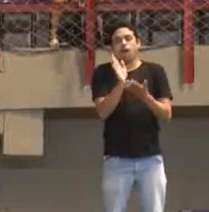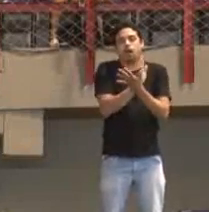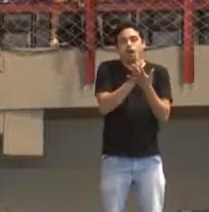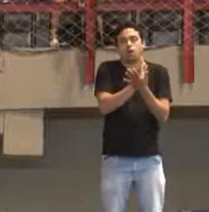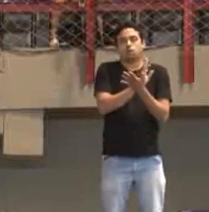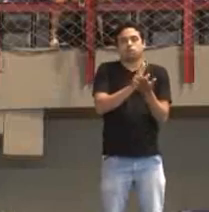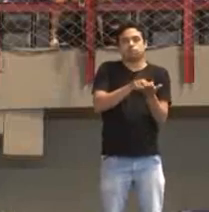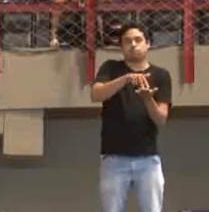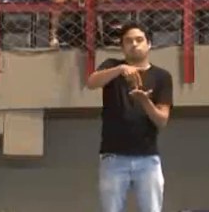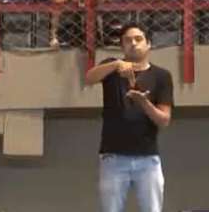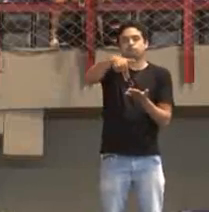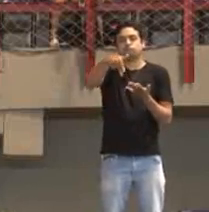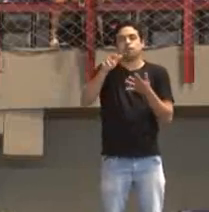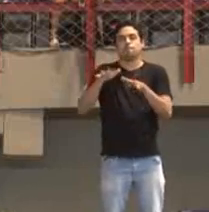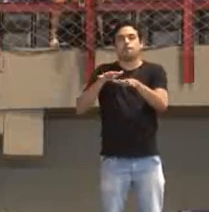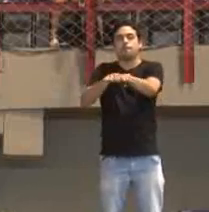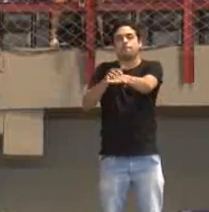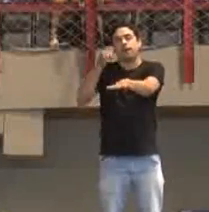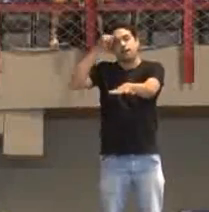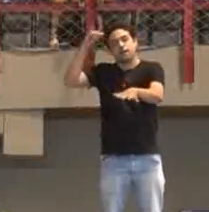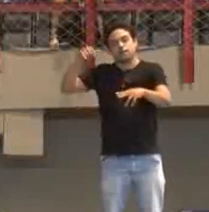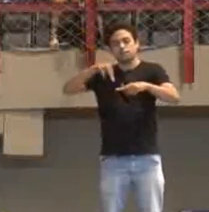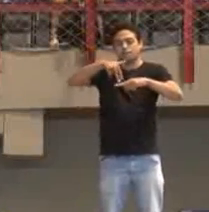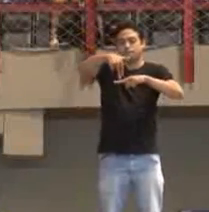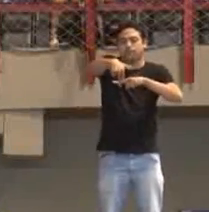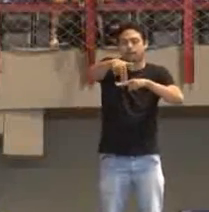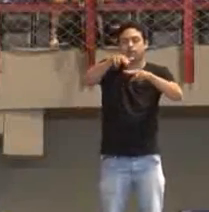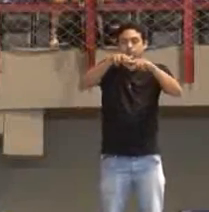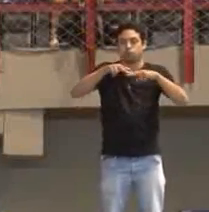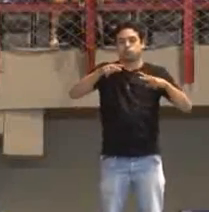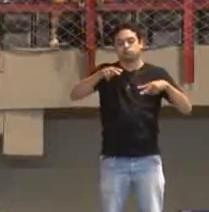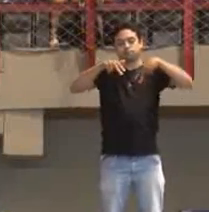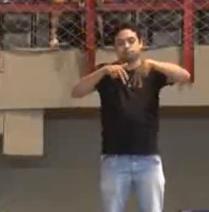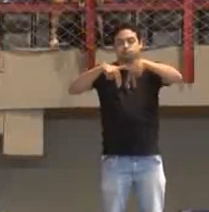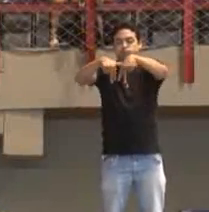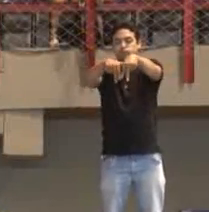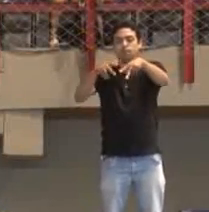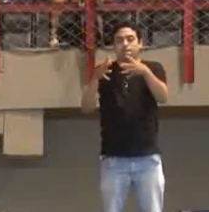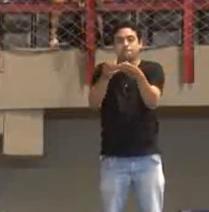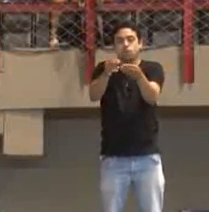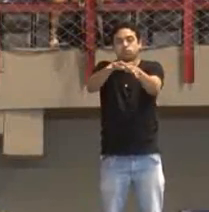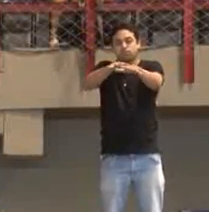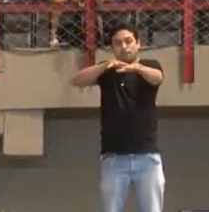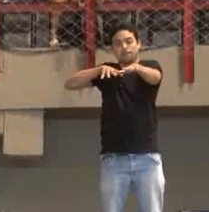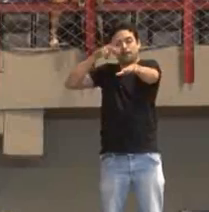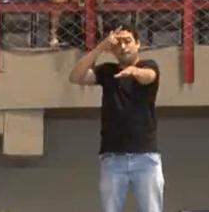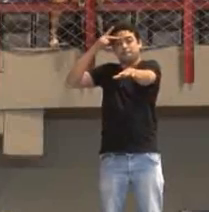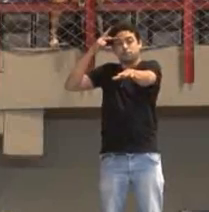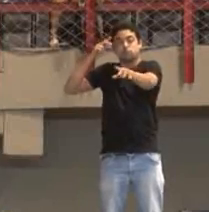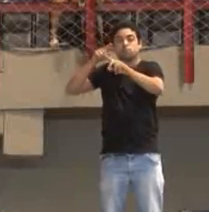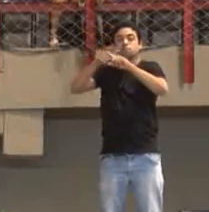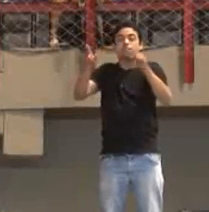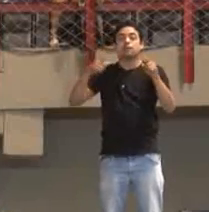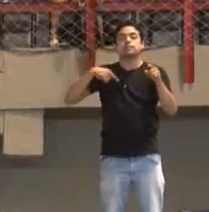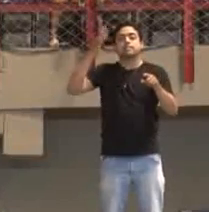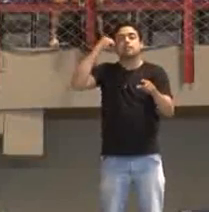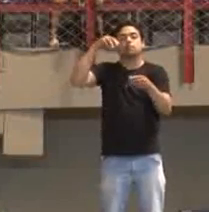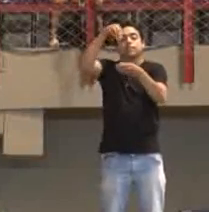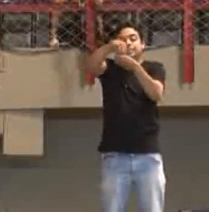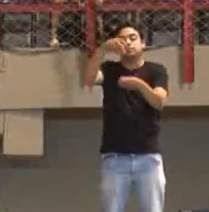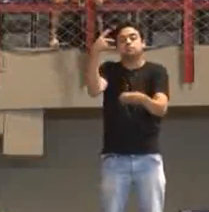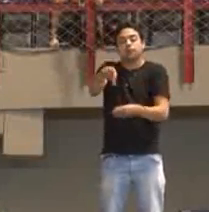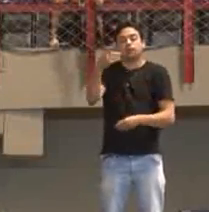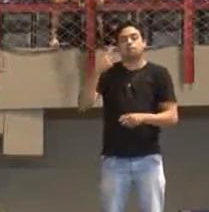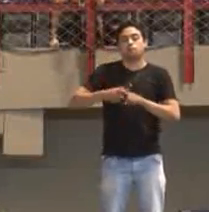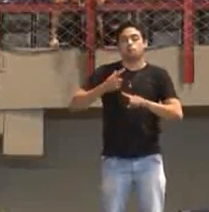e para acompanhar, senão vai ser atropelado, vão também. E aí você tem um monte de gente. Mas tem que saber por quê.